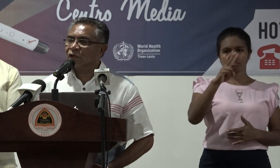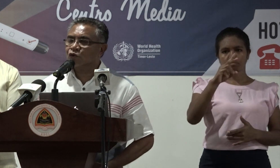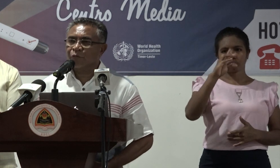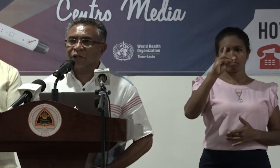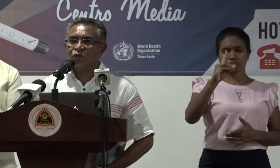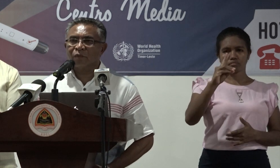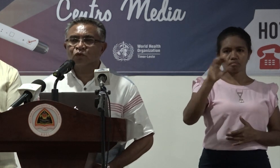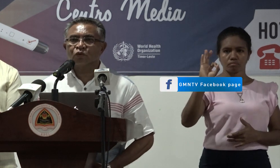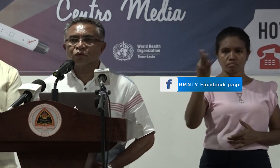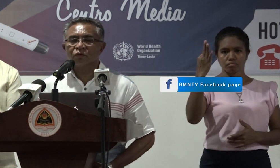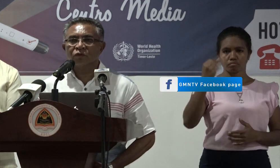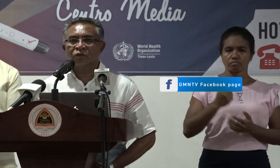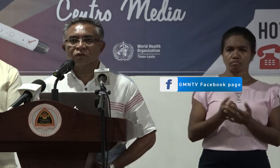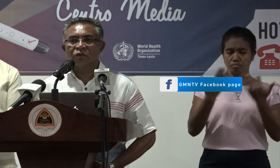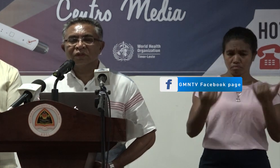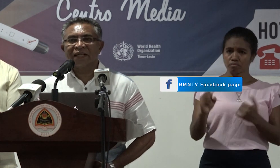casos neve suspeito, hamutu